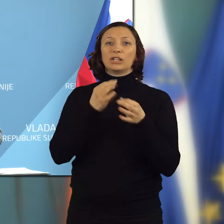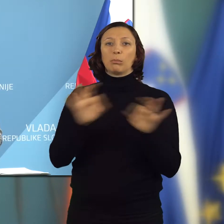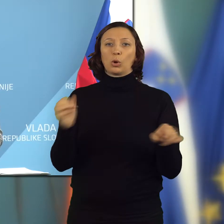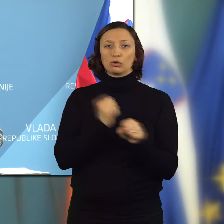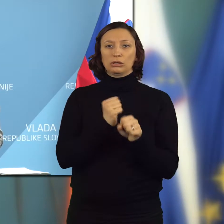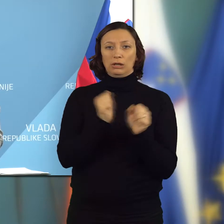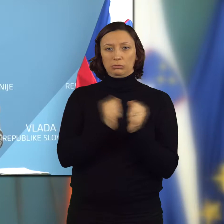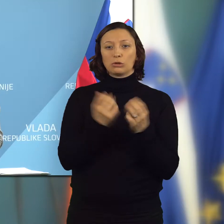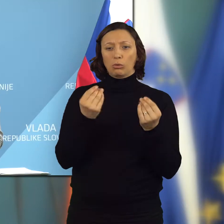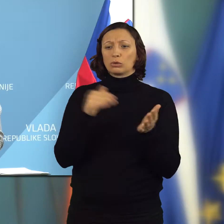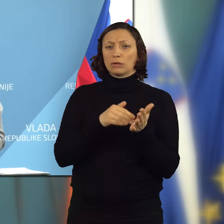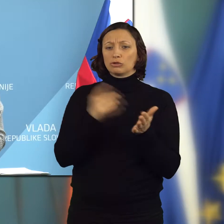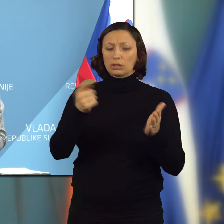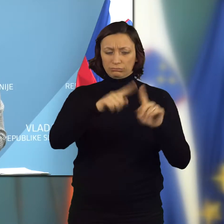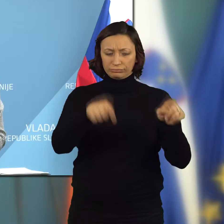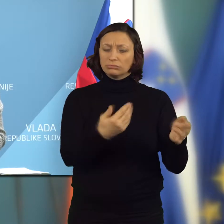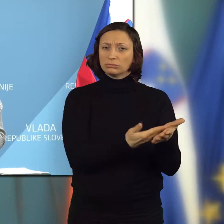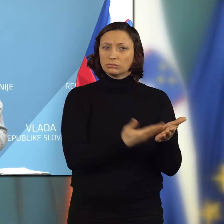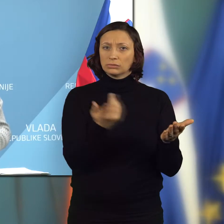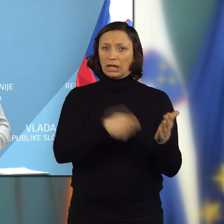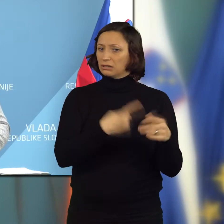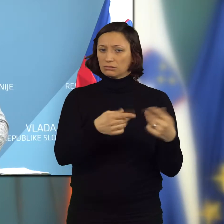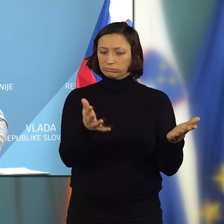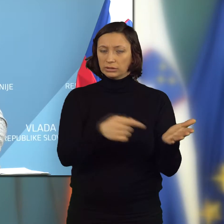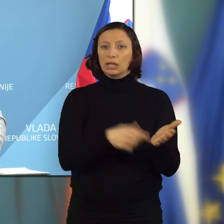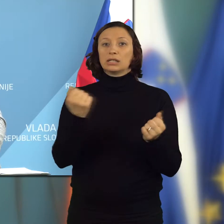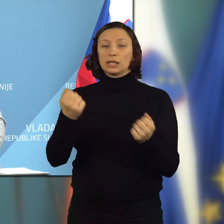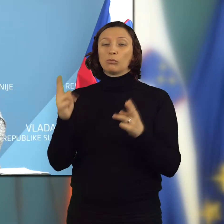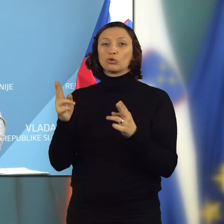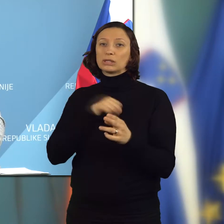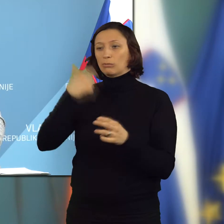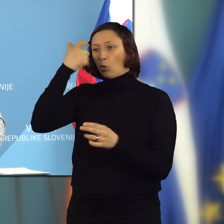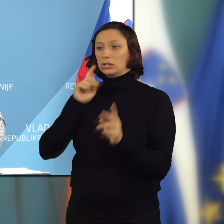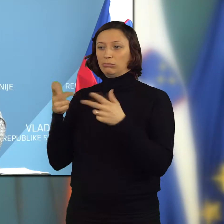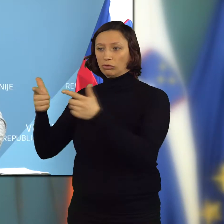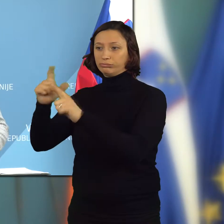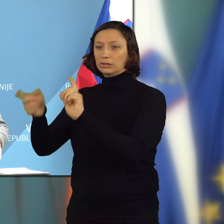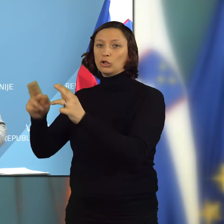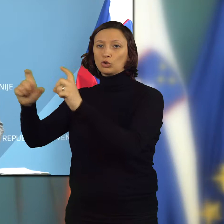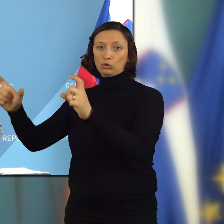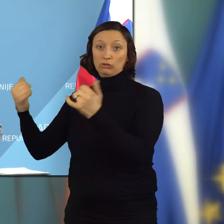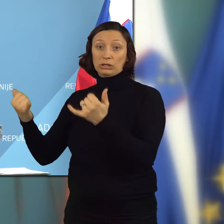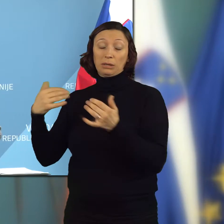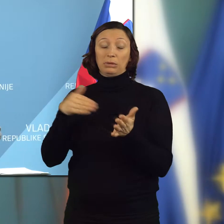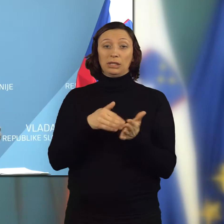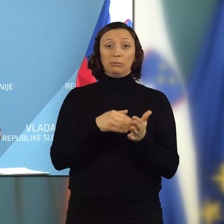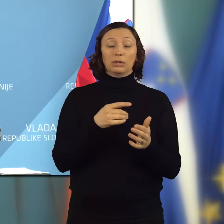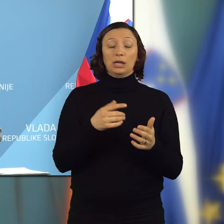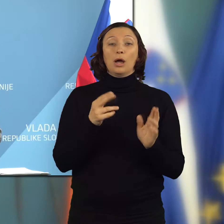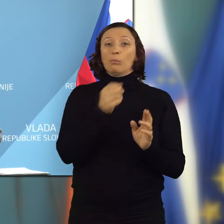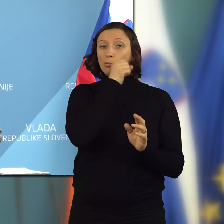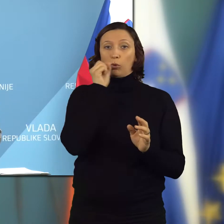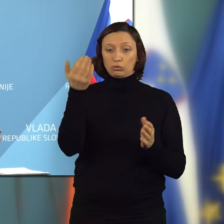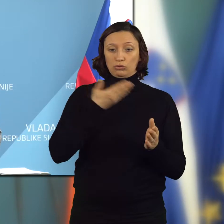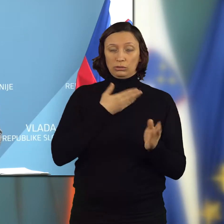prosto delovno mesto, zelo pogostokrat. Do sedaj je bilo možno to potrdilo dobiti le osebno na sodišču, sedaj pa bo možno to tudi